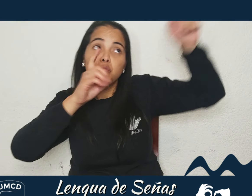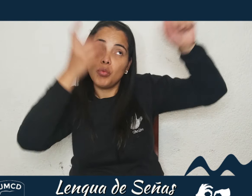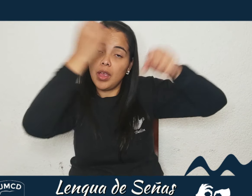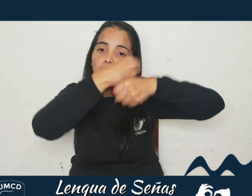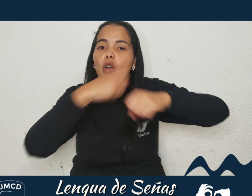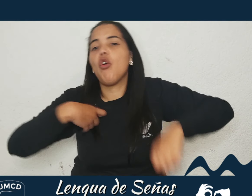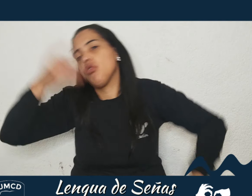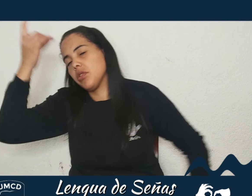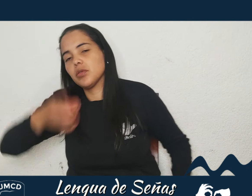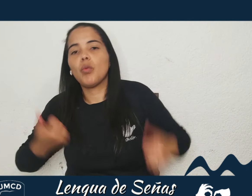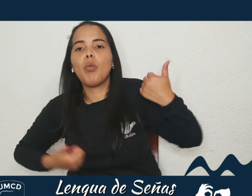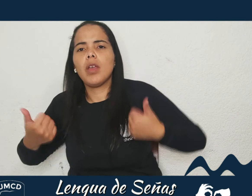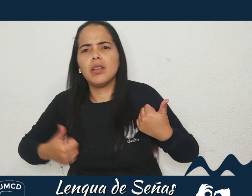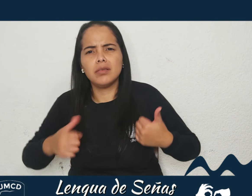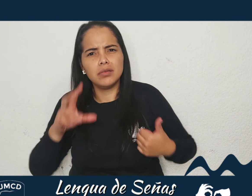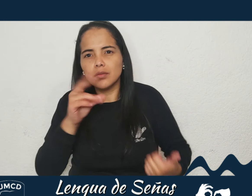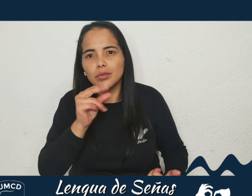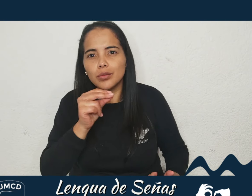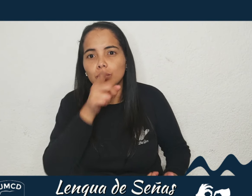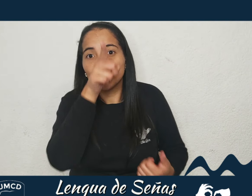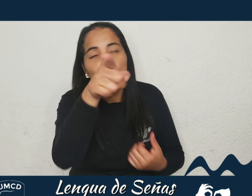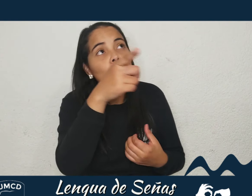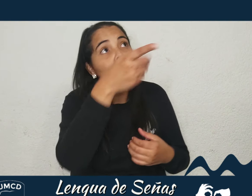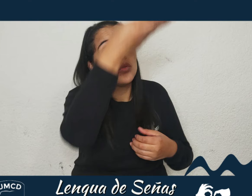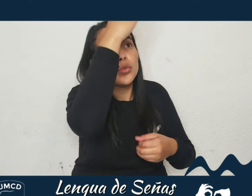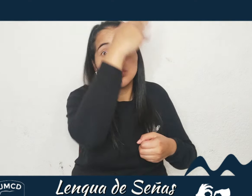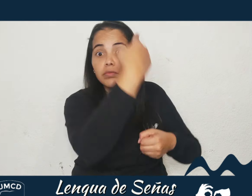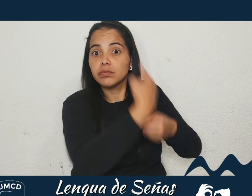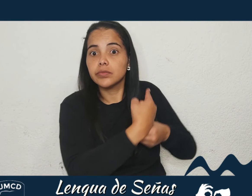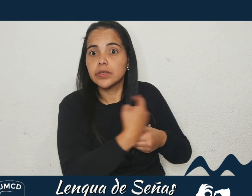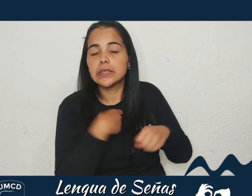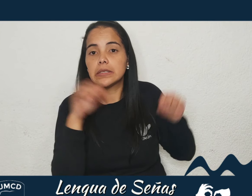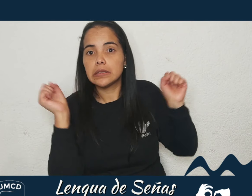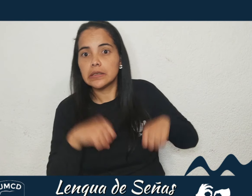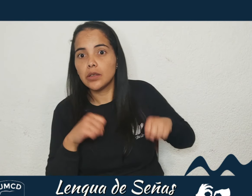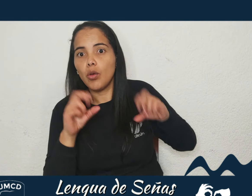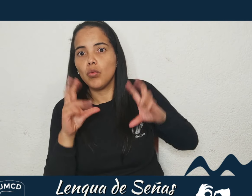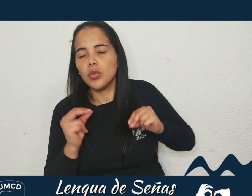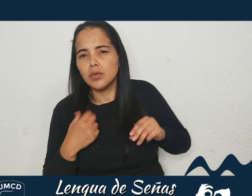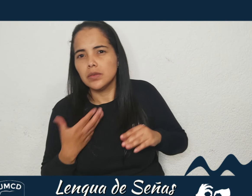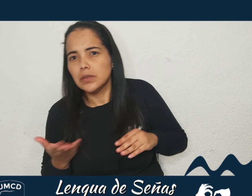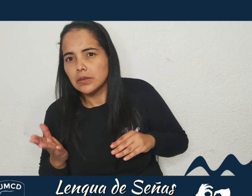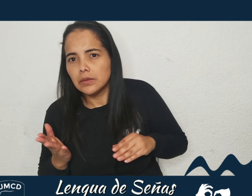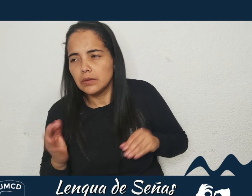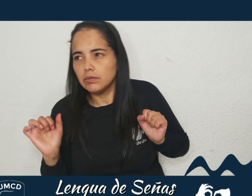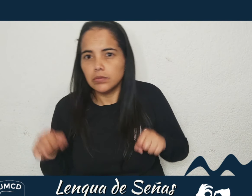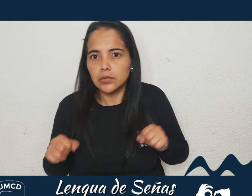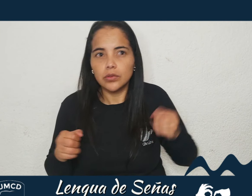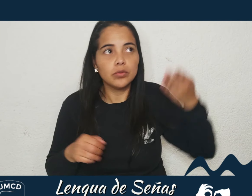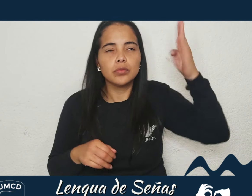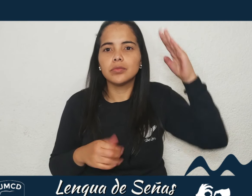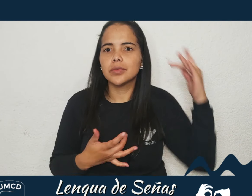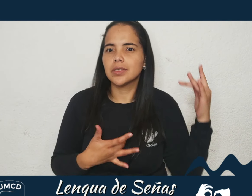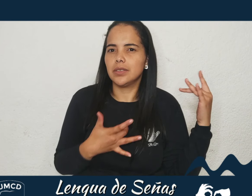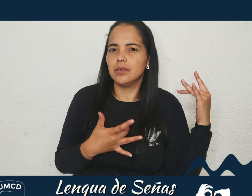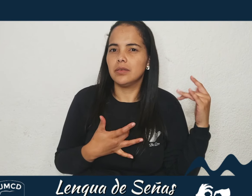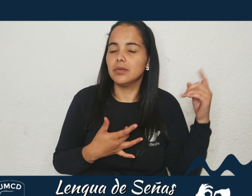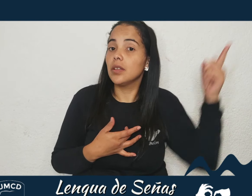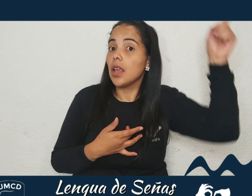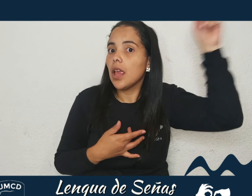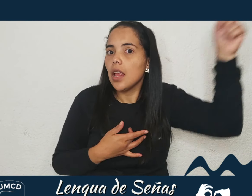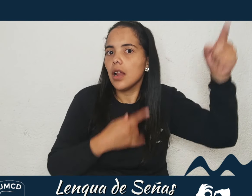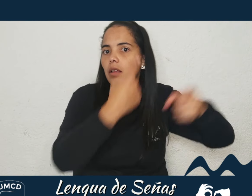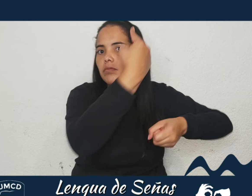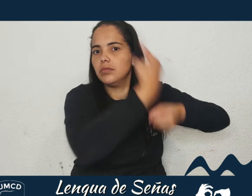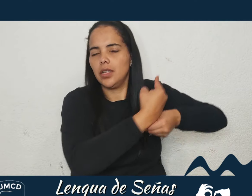distinto. Cuando Dios va a hacer algo, Él es el que tiene que decirme lo que Él va a hacer. Y Él obviamente va a decir lo que yo